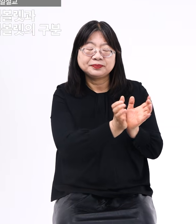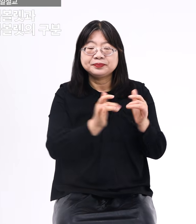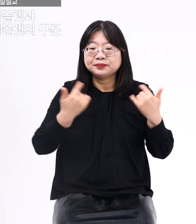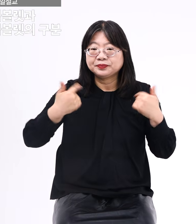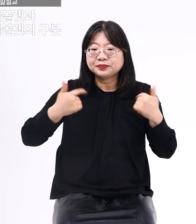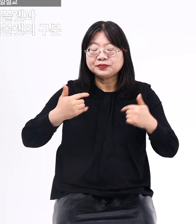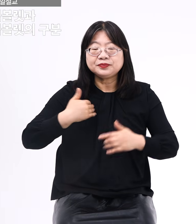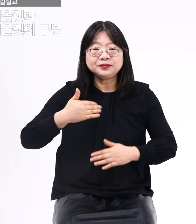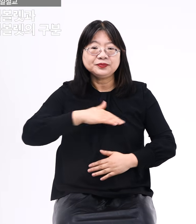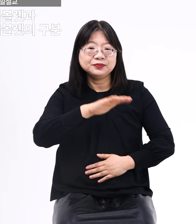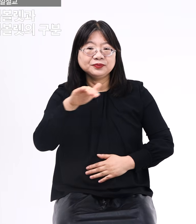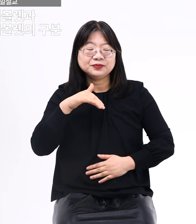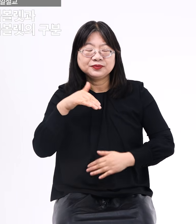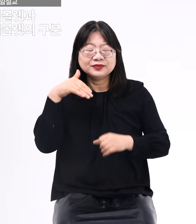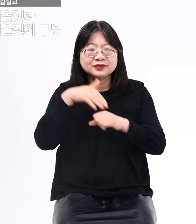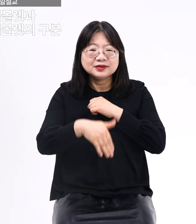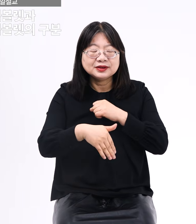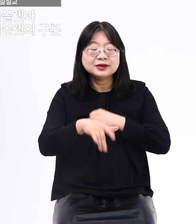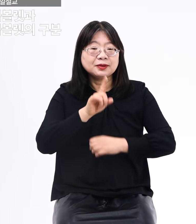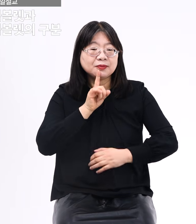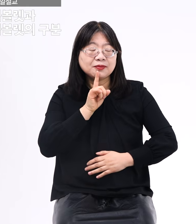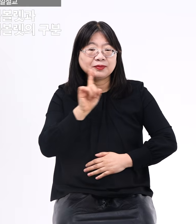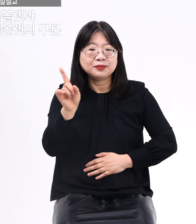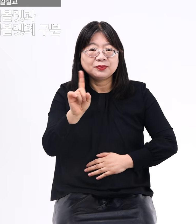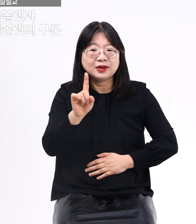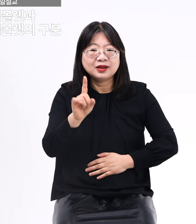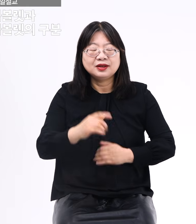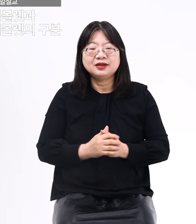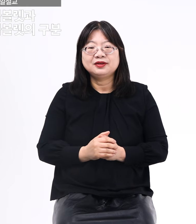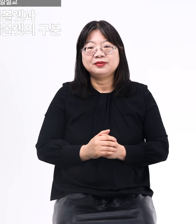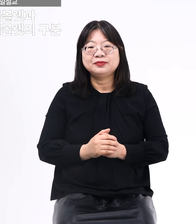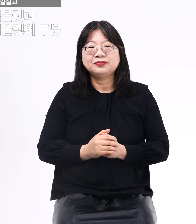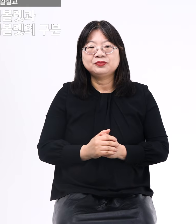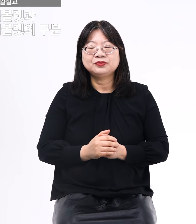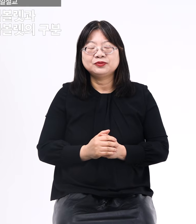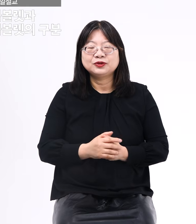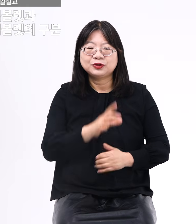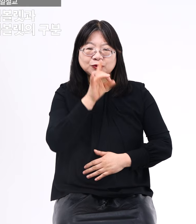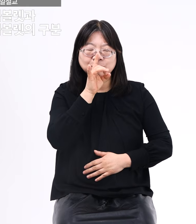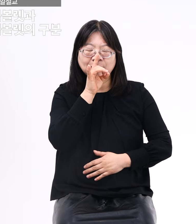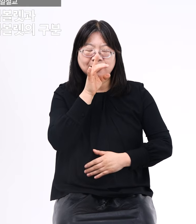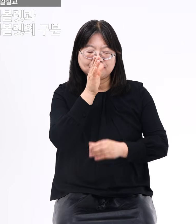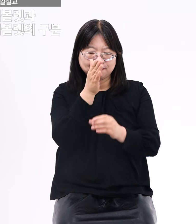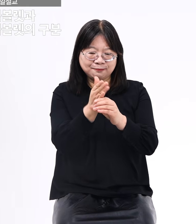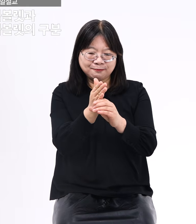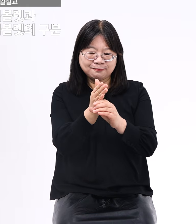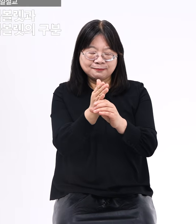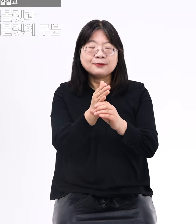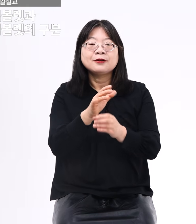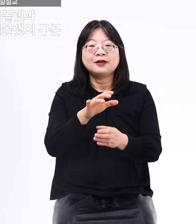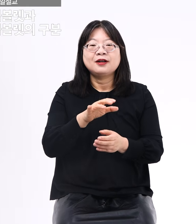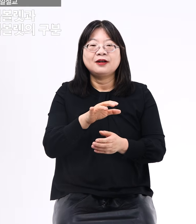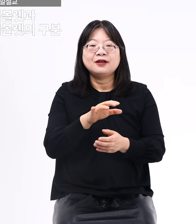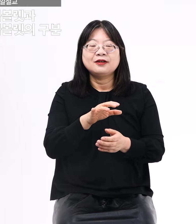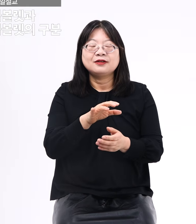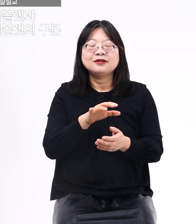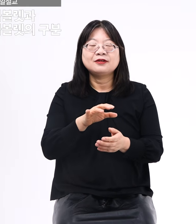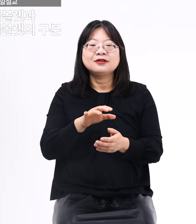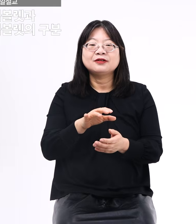항상 우리식 표현대로라면 센터 본능이 있어요. 뭐든지 중심에 서야